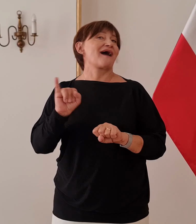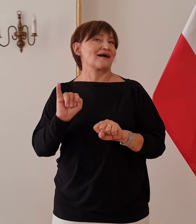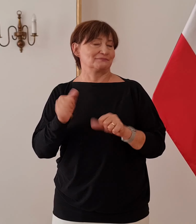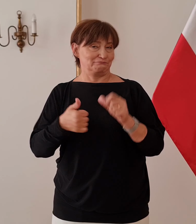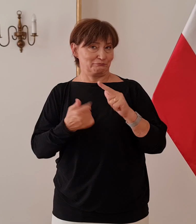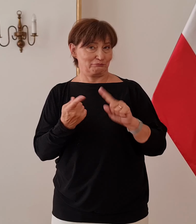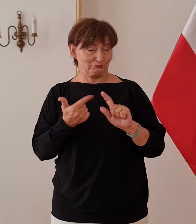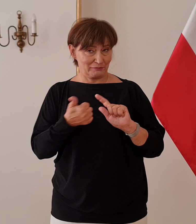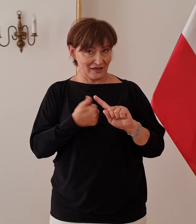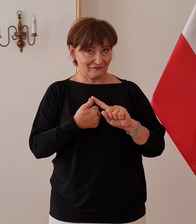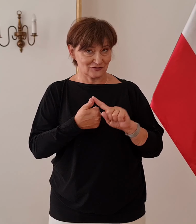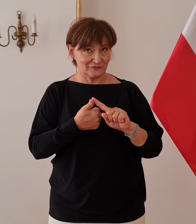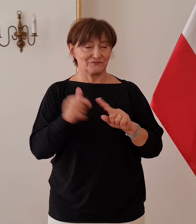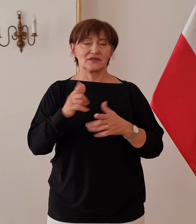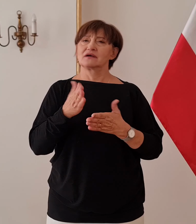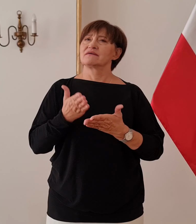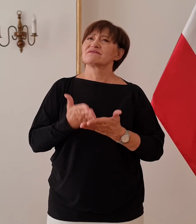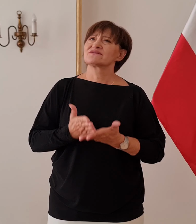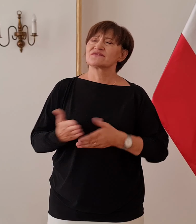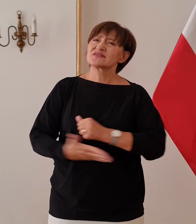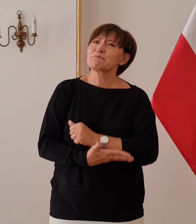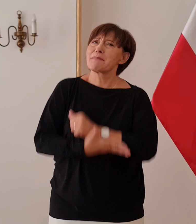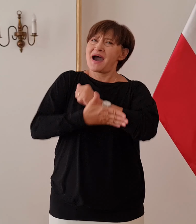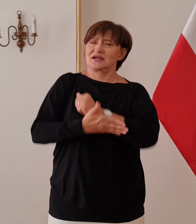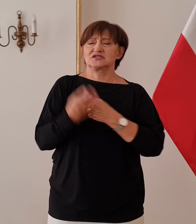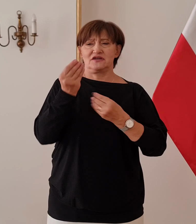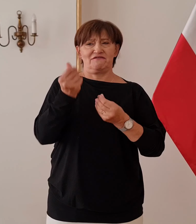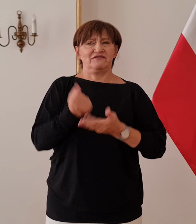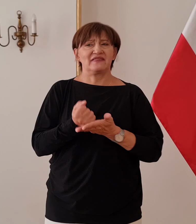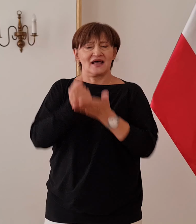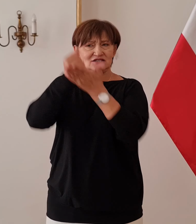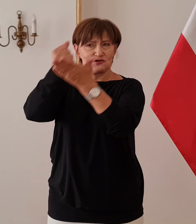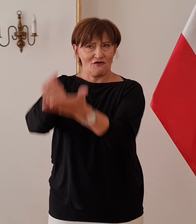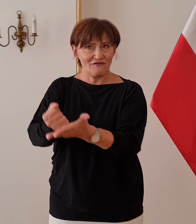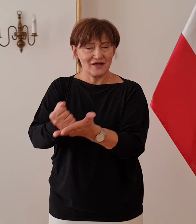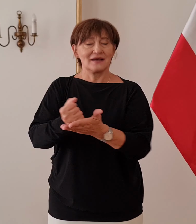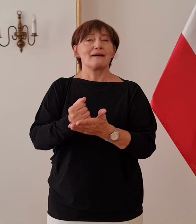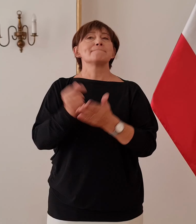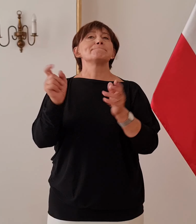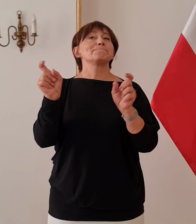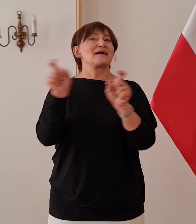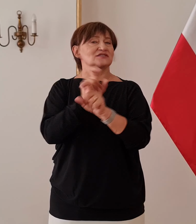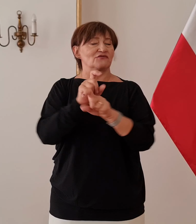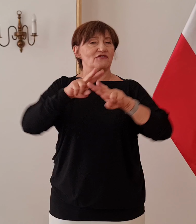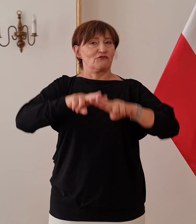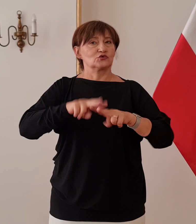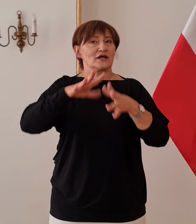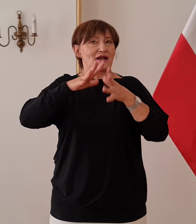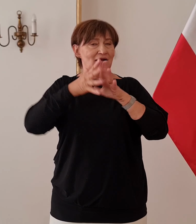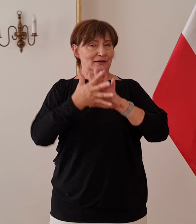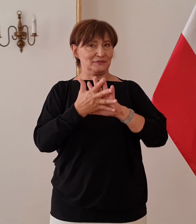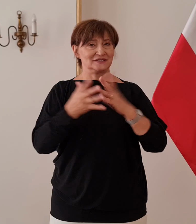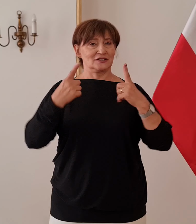udzielania wsparcia finansowego z Państwowego Funduszu Rehabilitacji